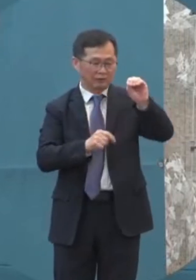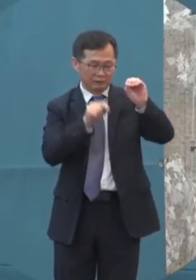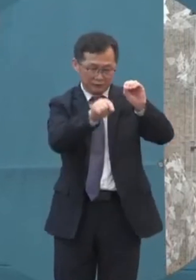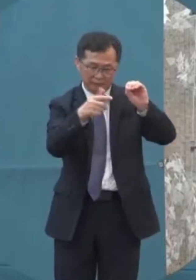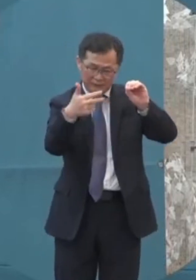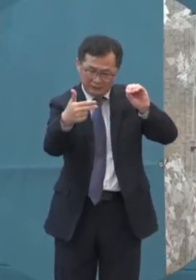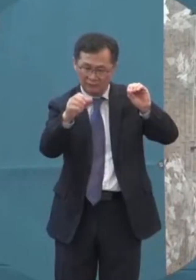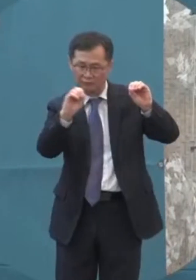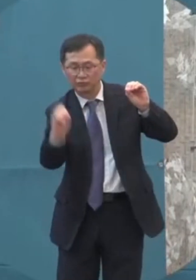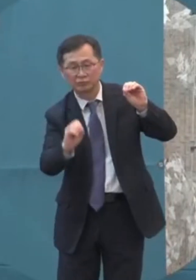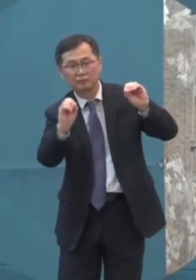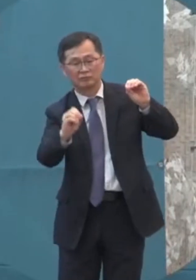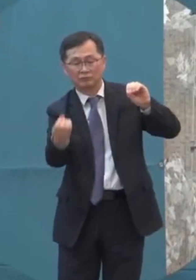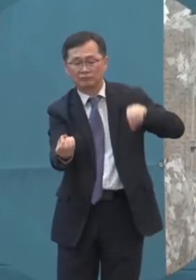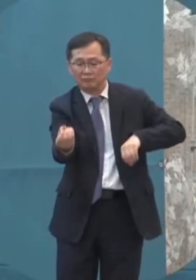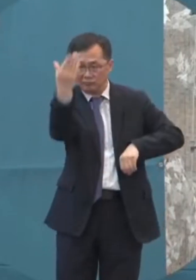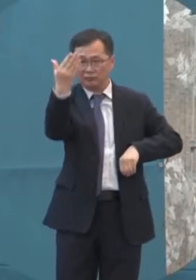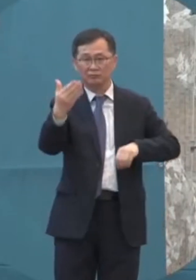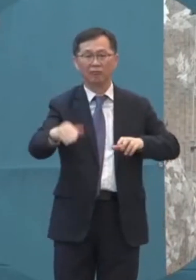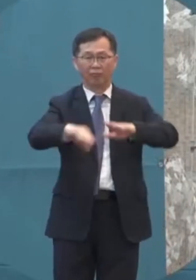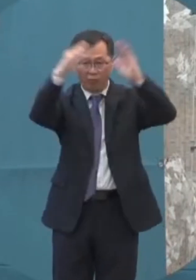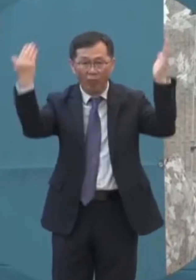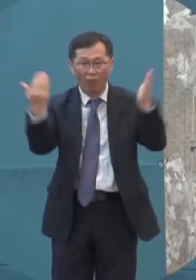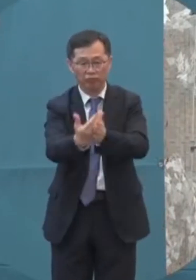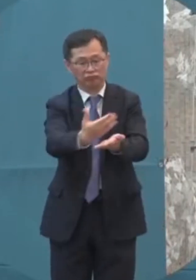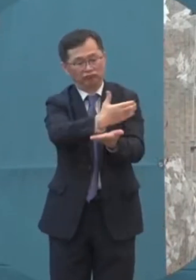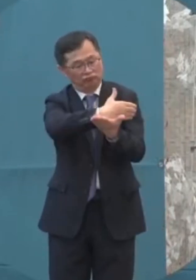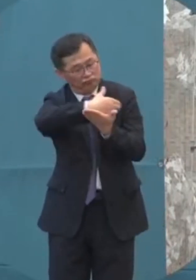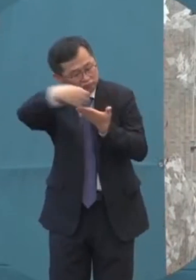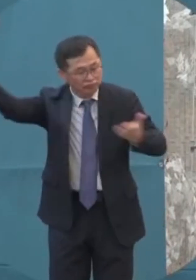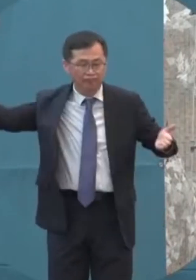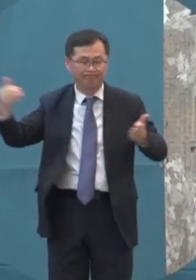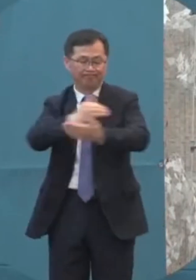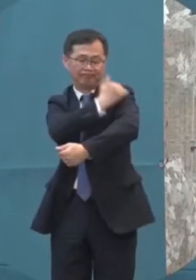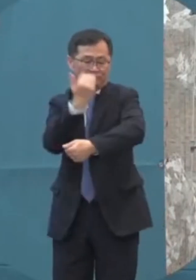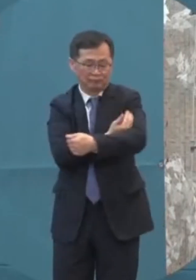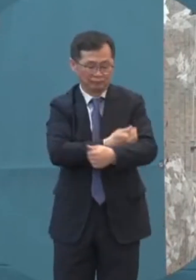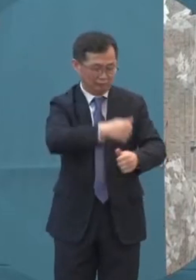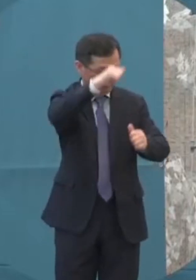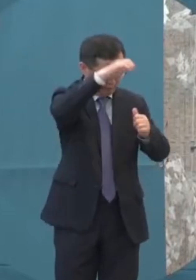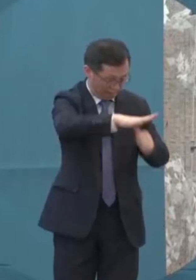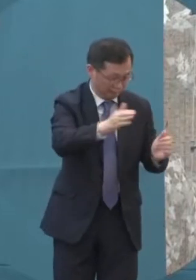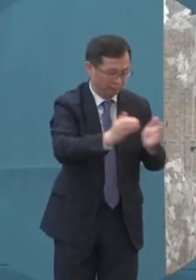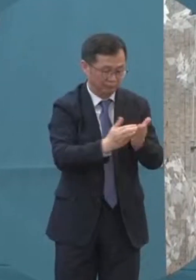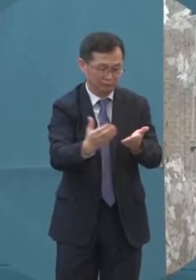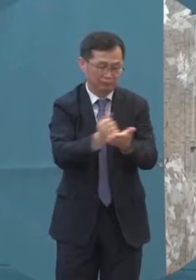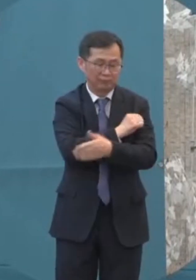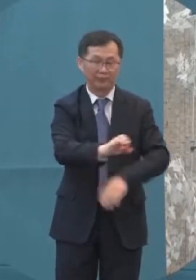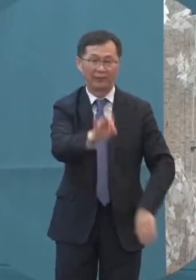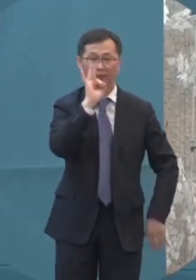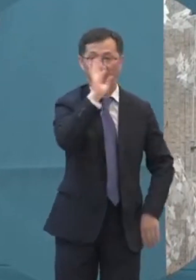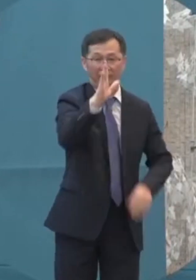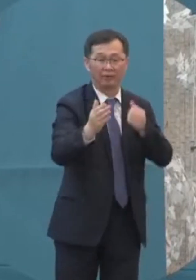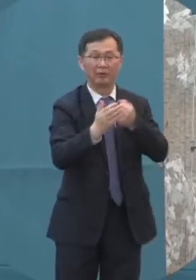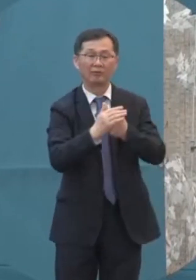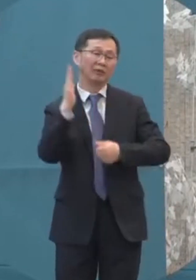0.7% 차이로 이긴 사람은 모든 것을 갖고 진 사람은 아무것도 못 갖기 때문에 대선